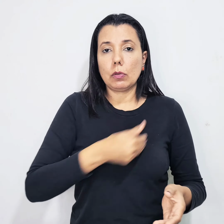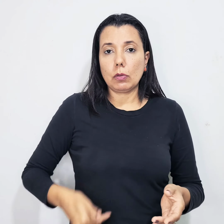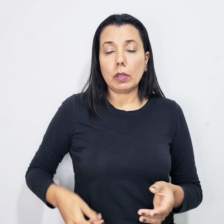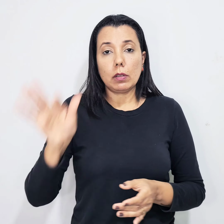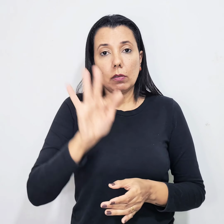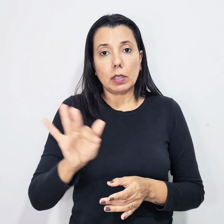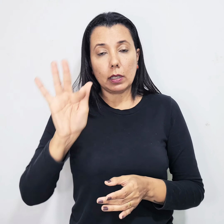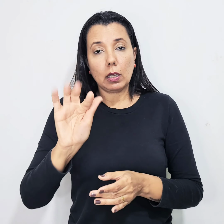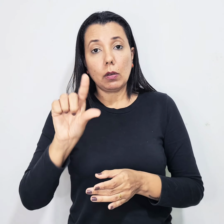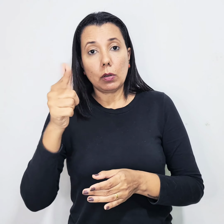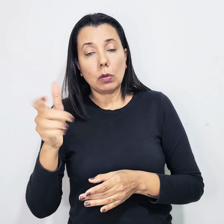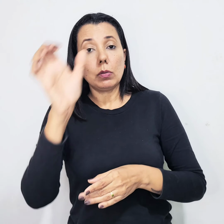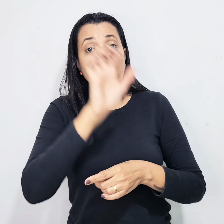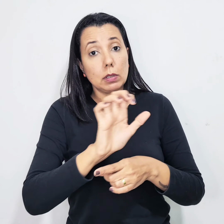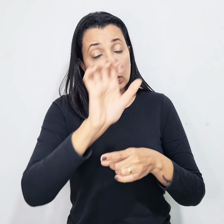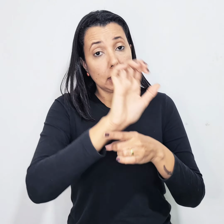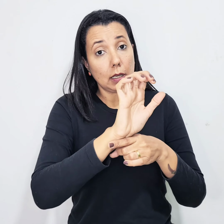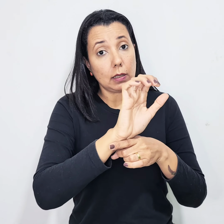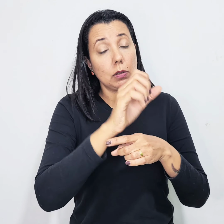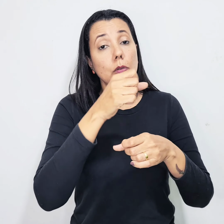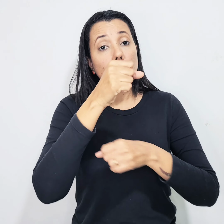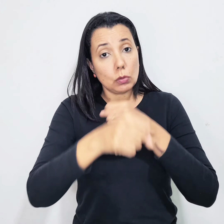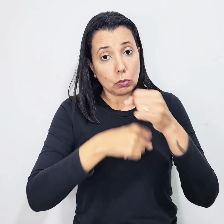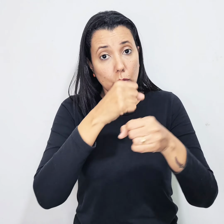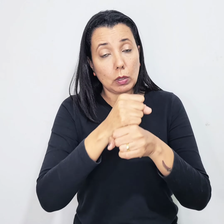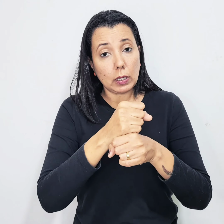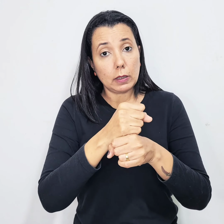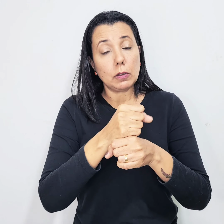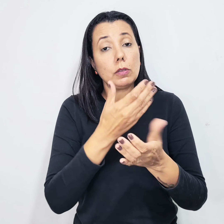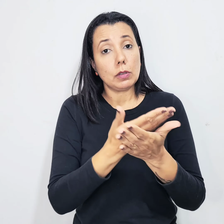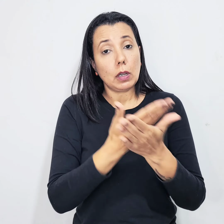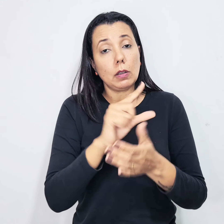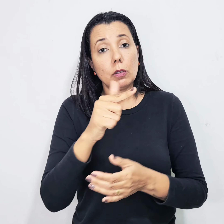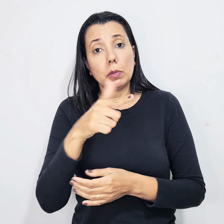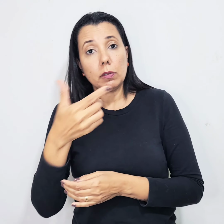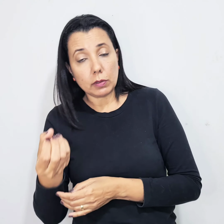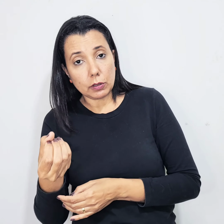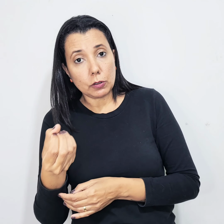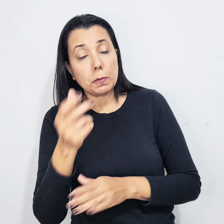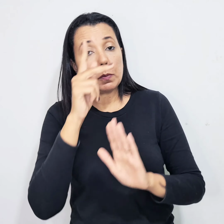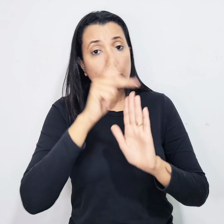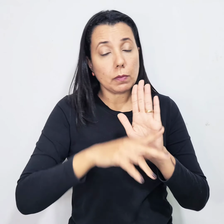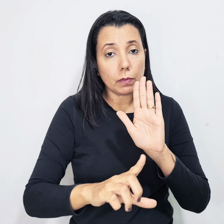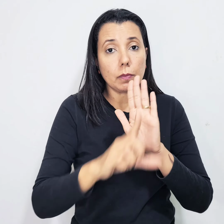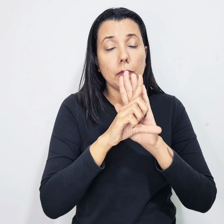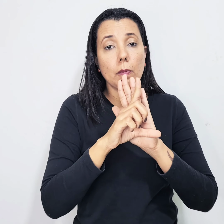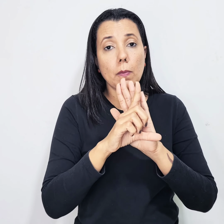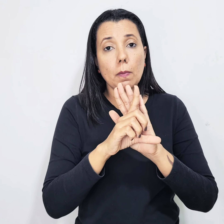entes federativos do ano letivo de 2020. O projeto de lei de